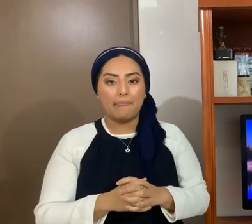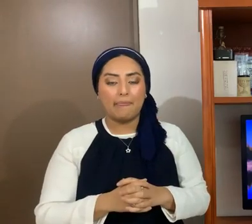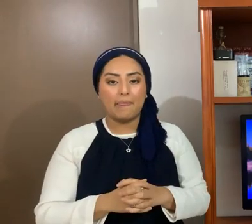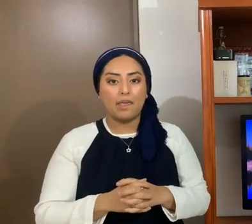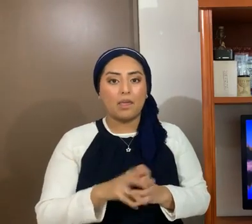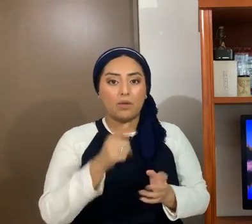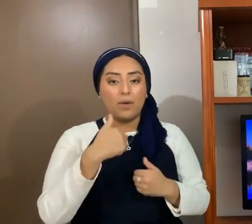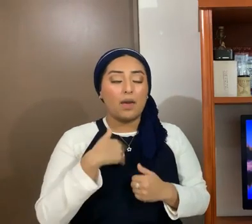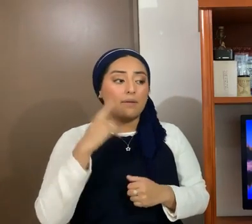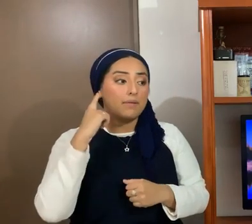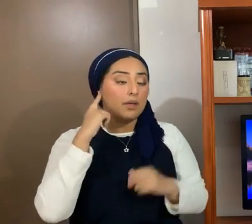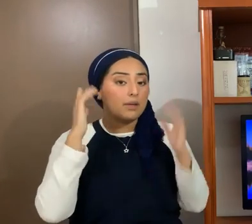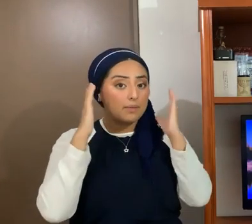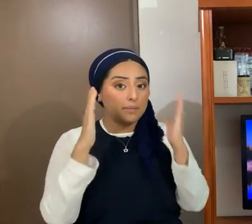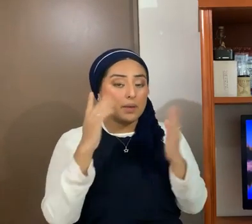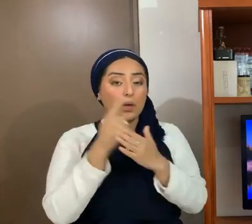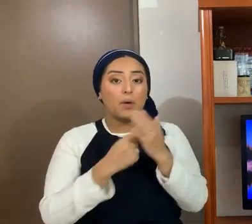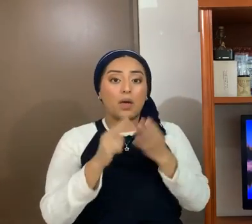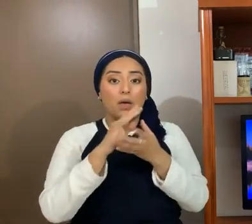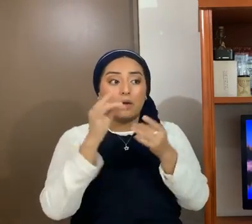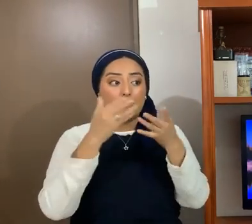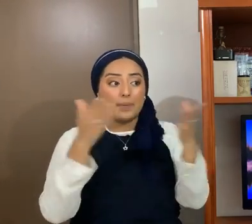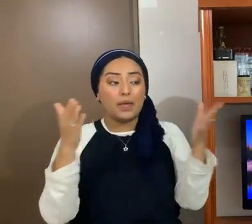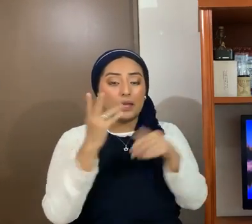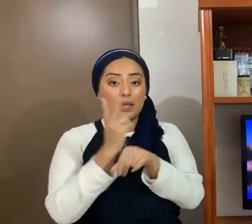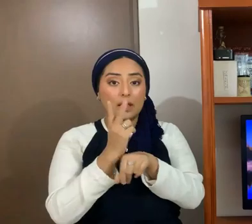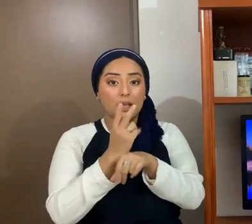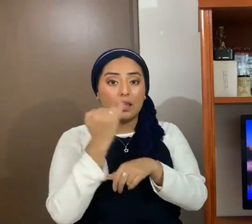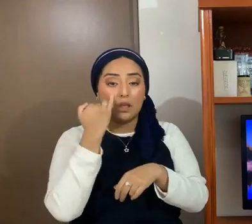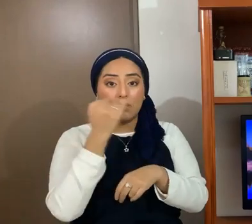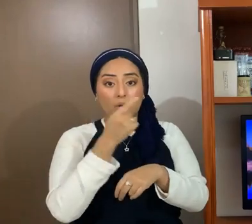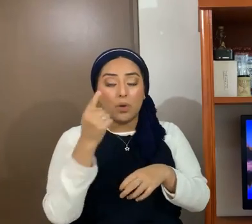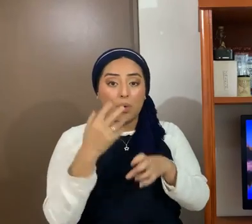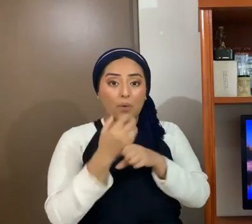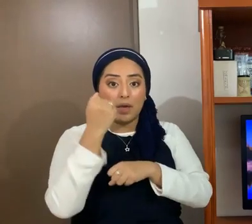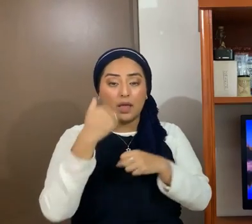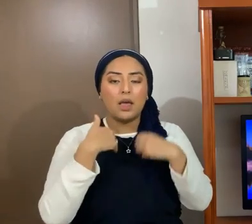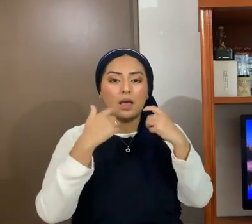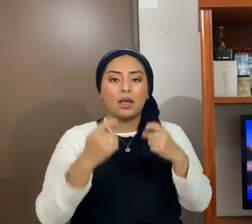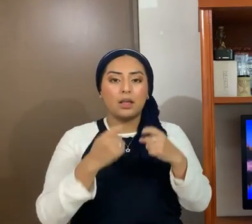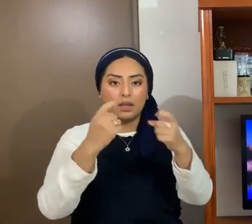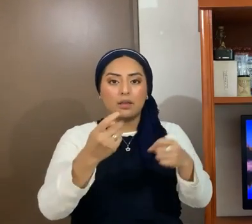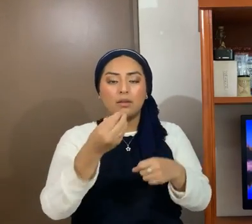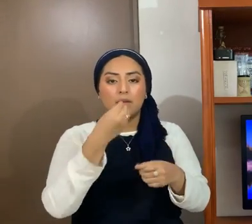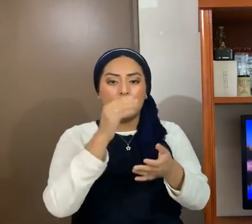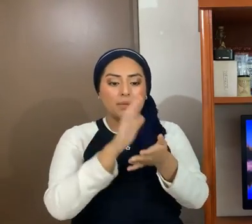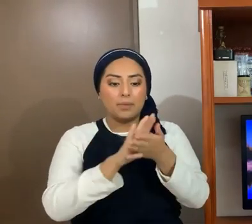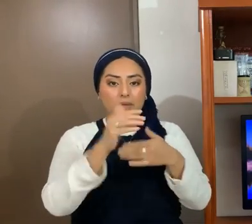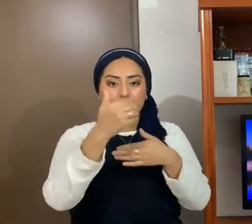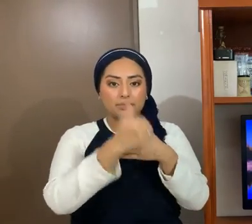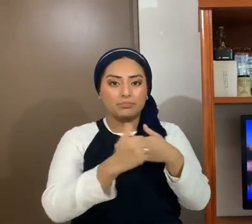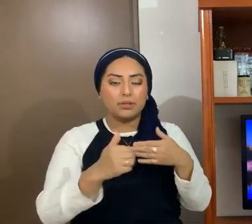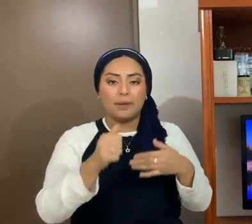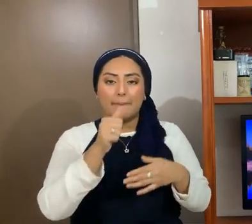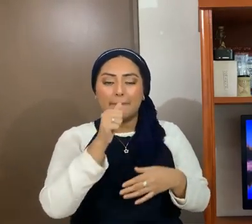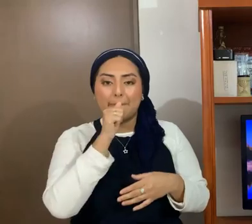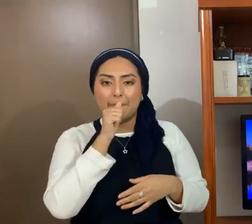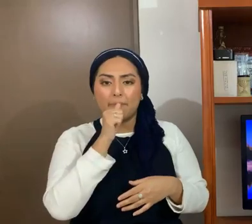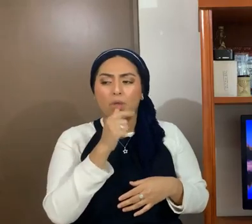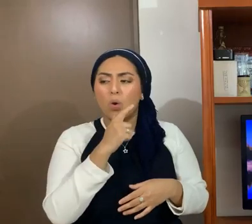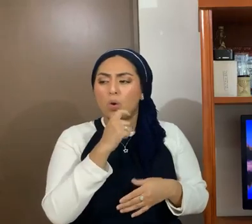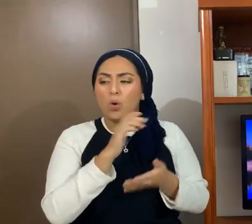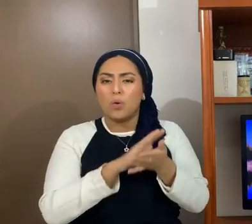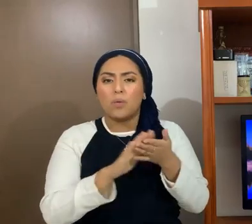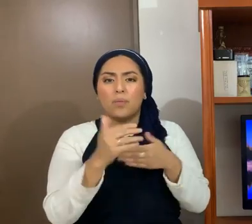El que tiene oído oiga lo que el Ruach HaKodesh dice a las Keilot. Al que venciere le daré a comer del maná escondido. ¿Quién es el